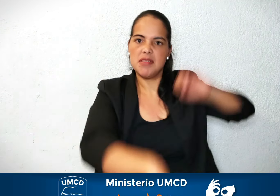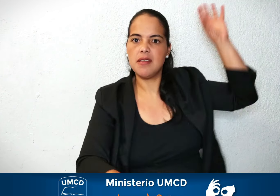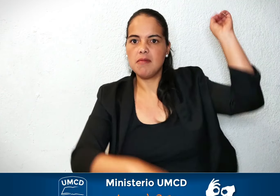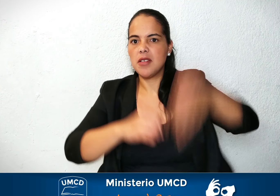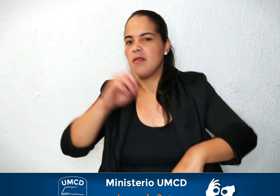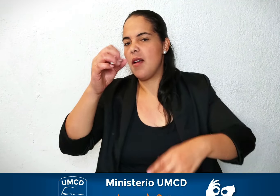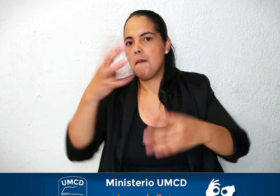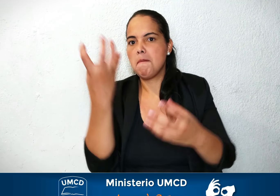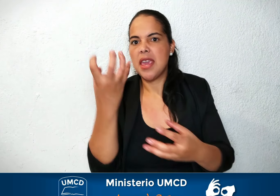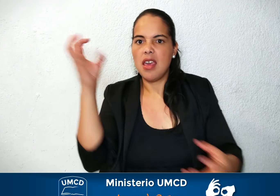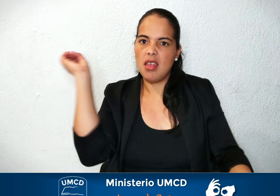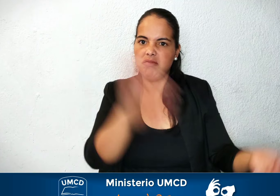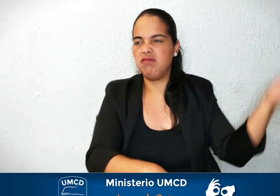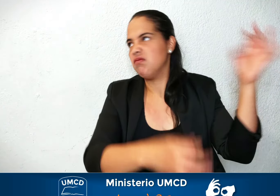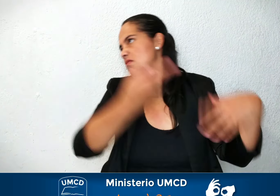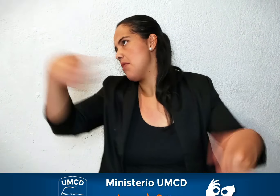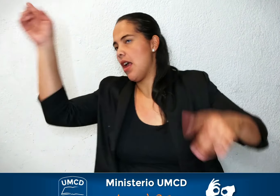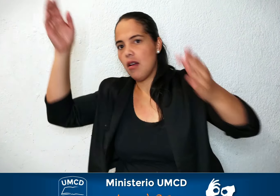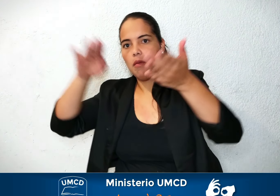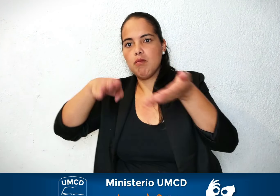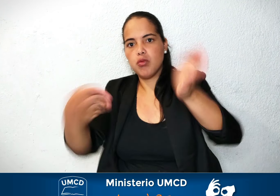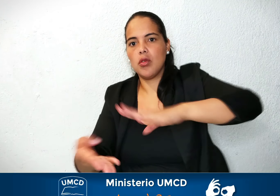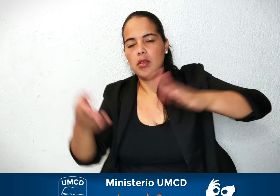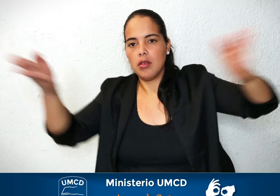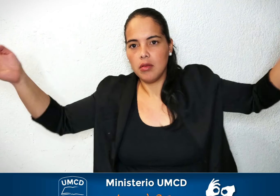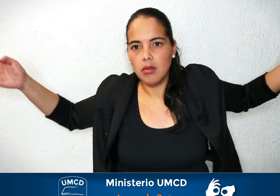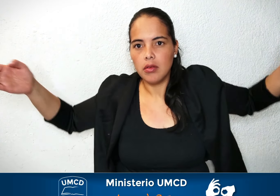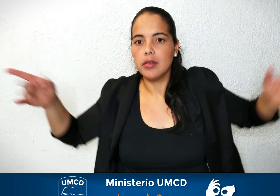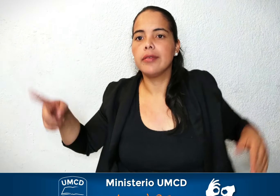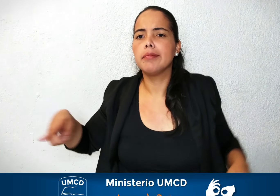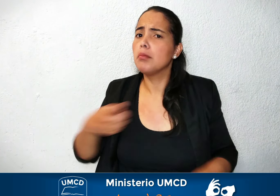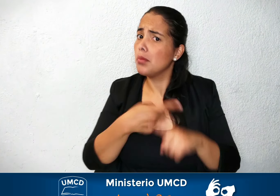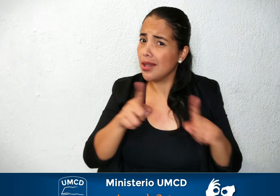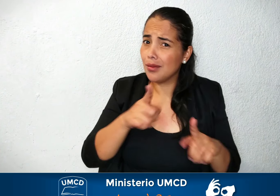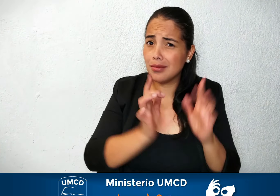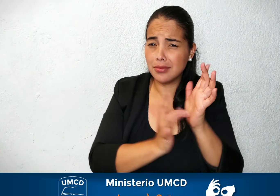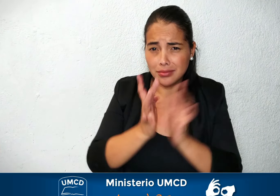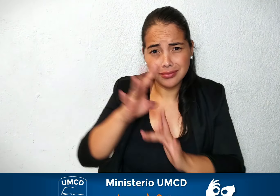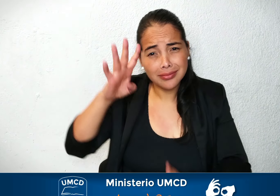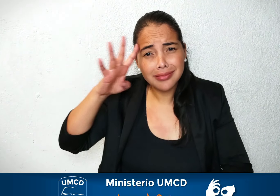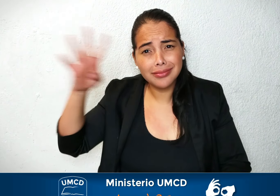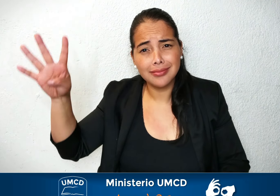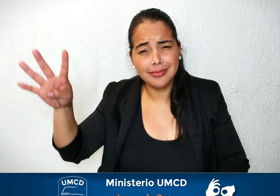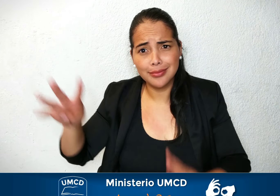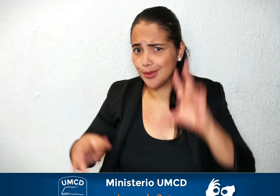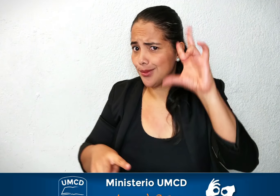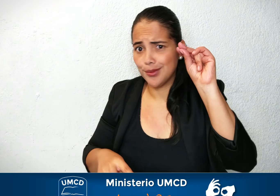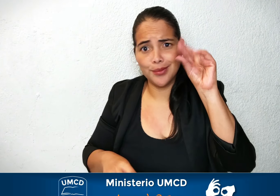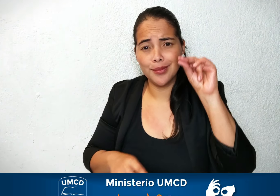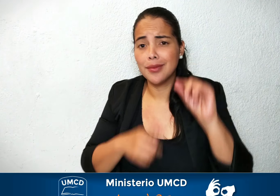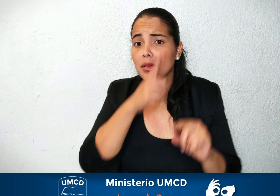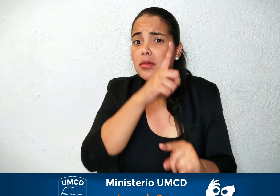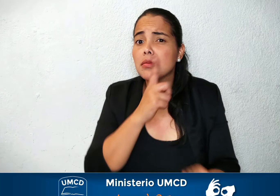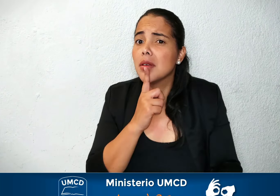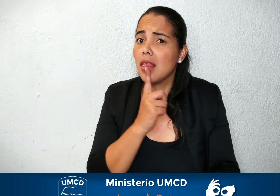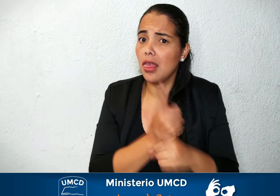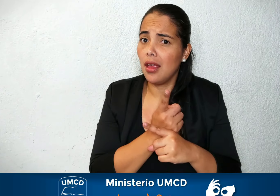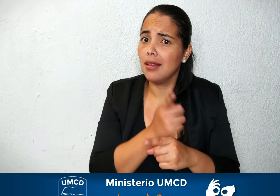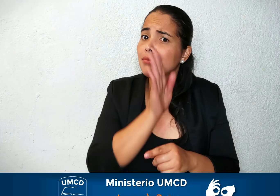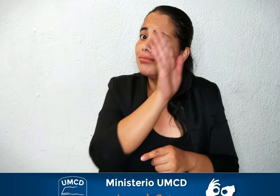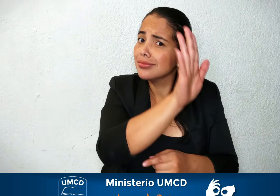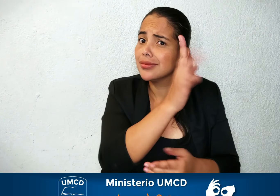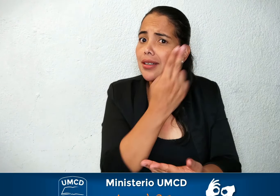porque al estar bajo la soberanía de Roma, ellos tenían que presentar su caso ante la autoridad civil. En